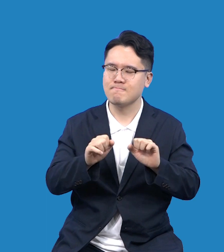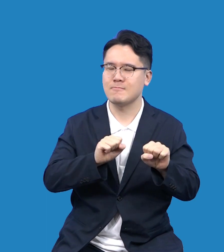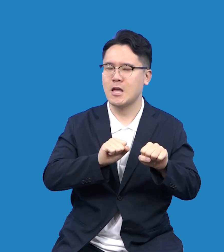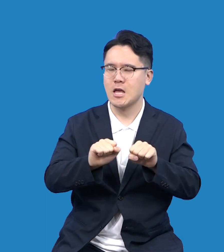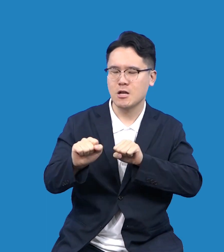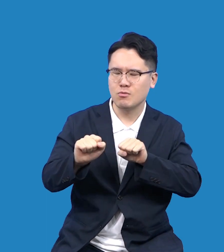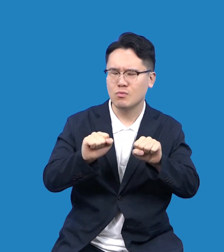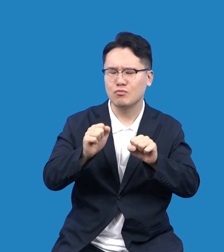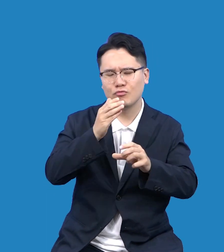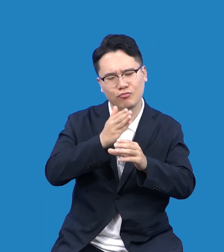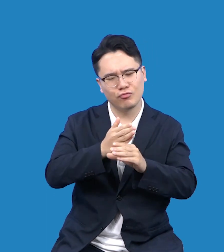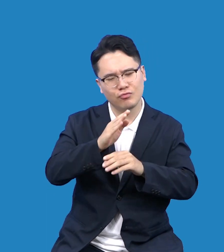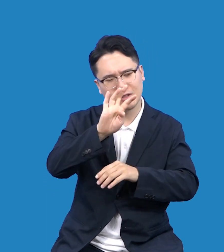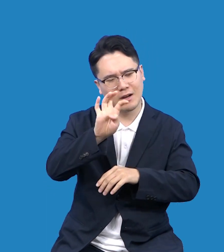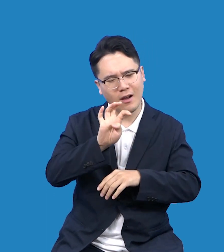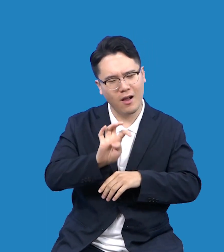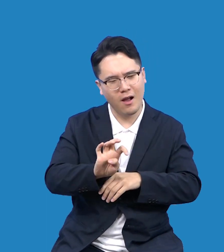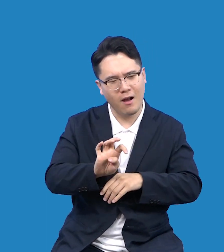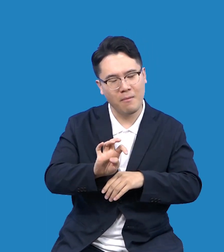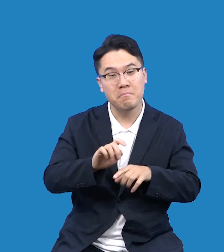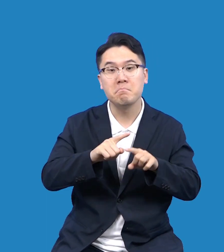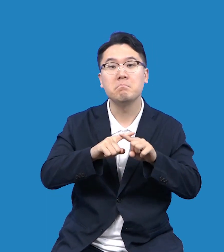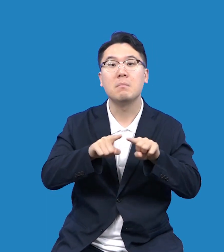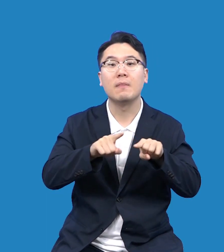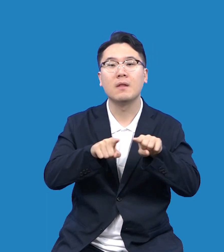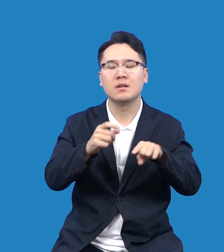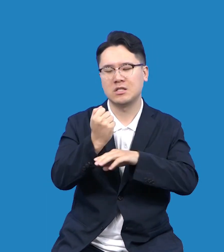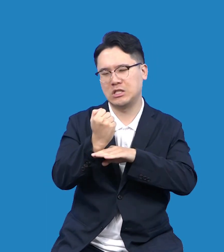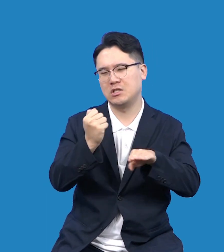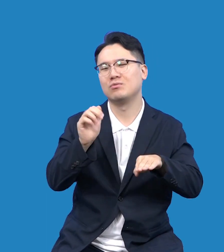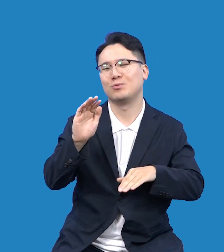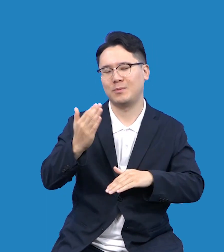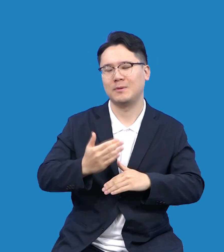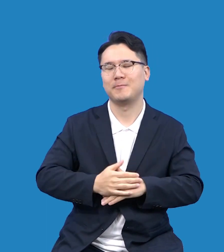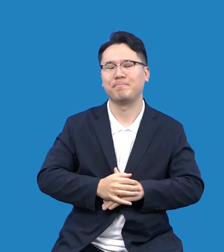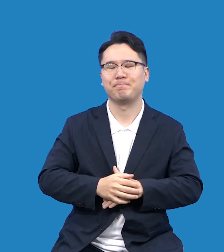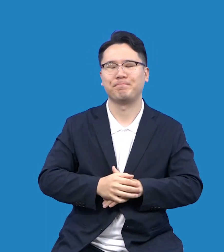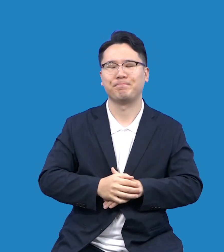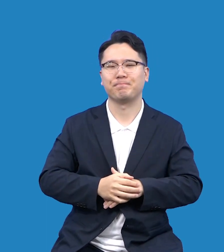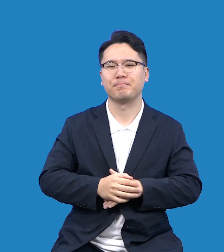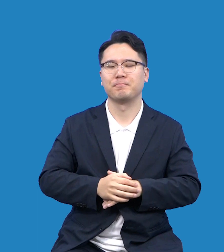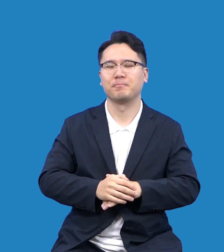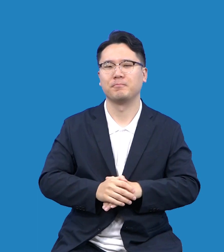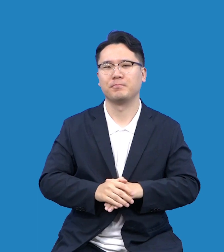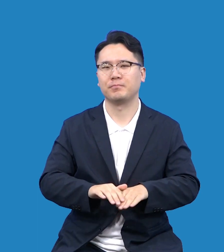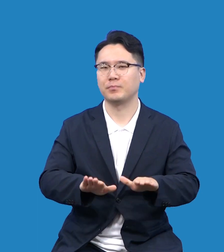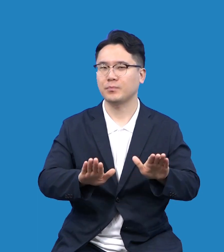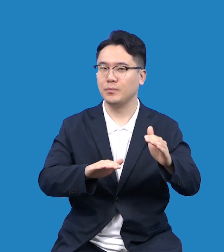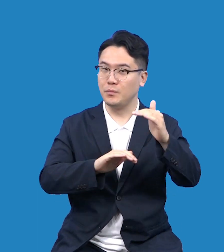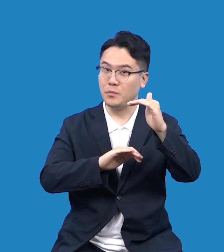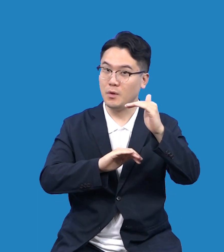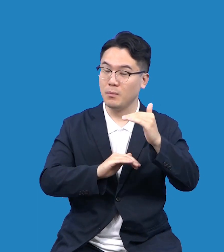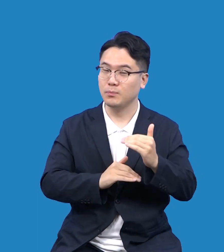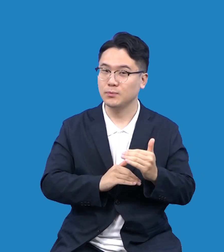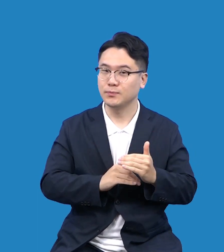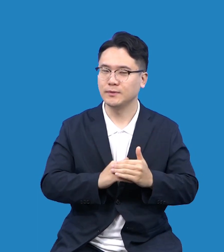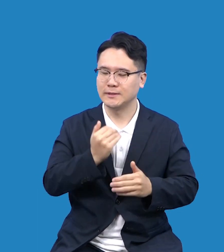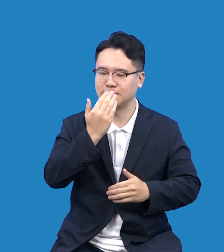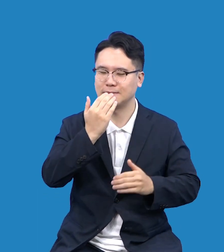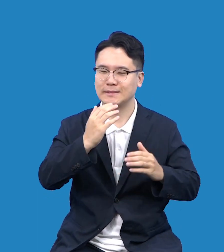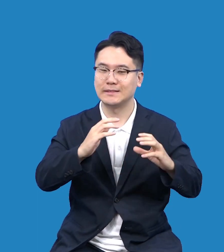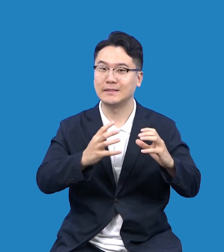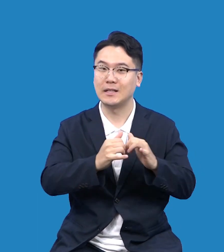중요한 기준이 되기 때문에 그렇습니다. 오늘의 본문은 지금 이스라엘 백성들이 광야를